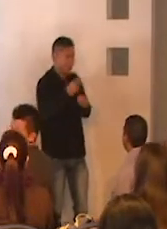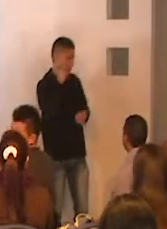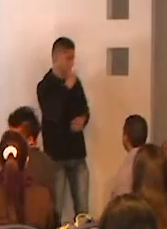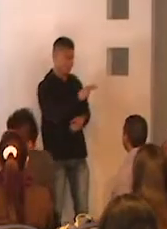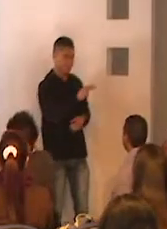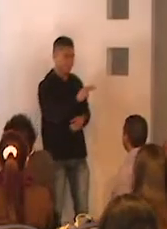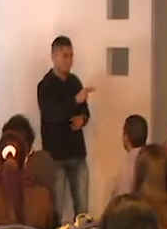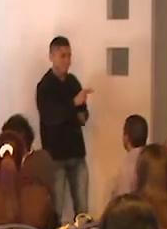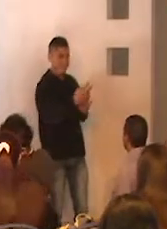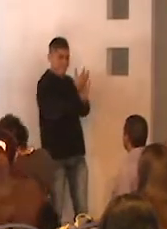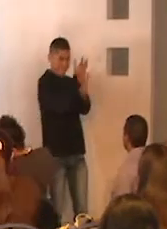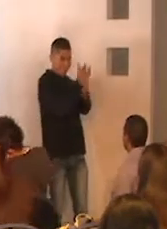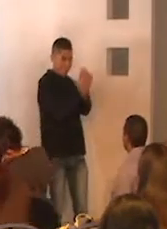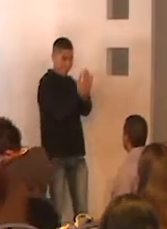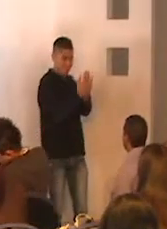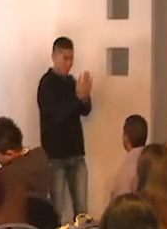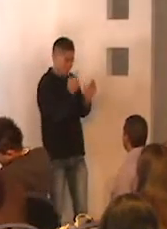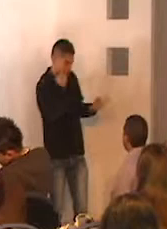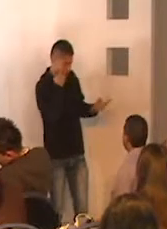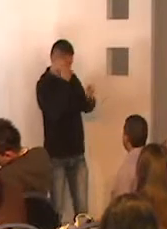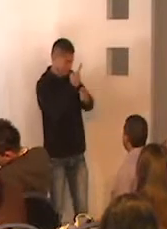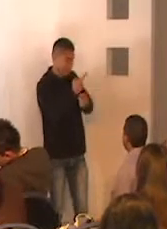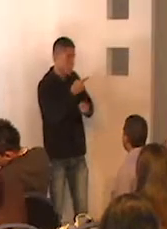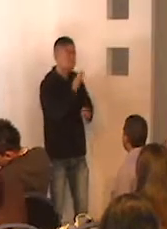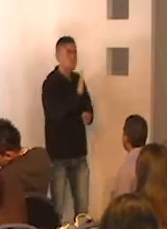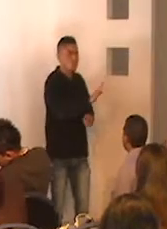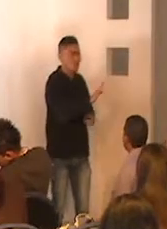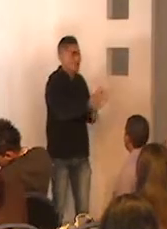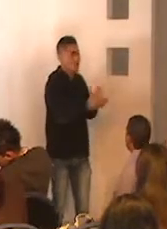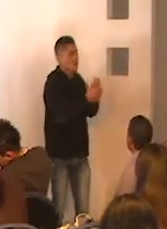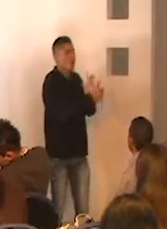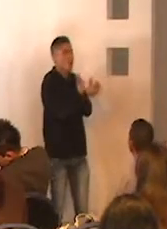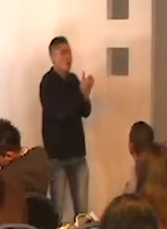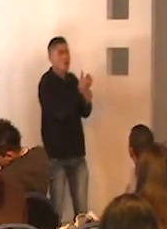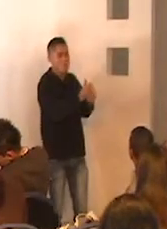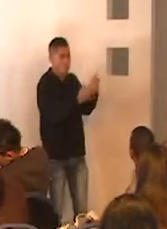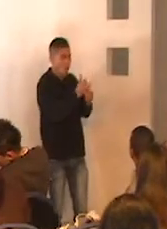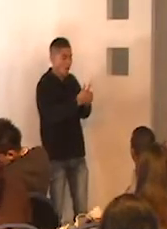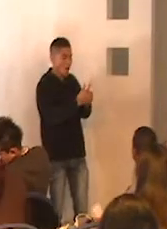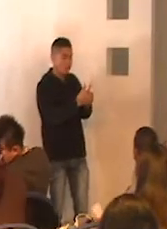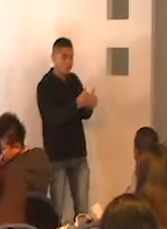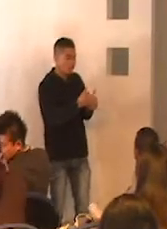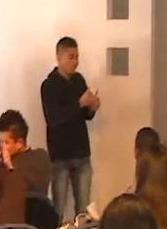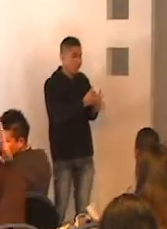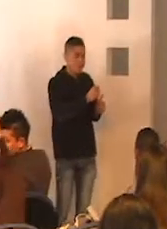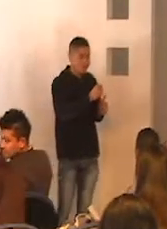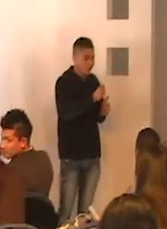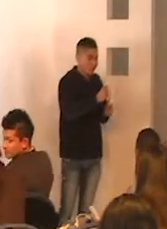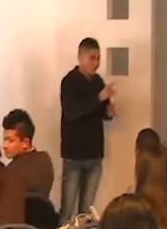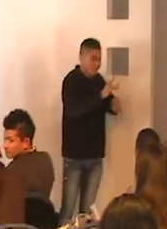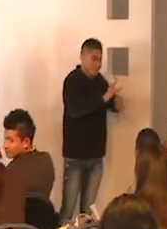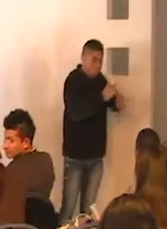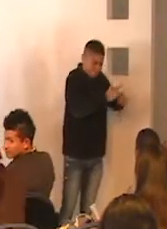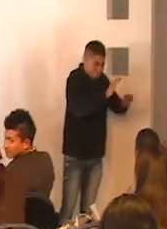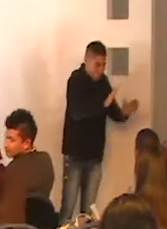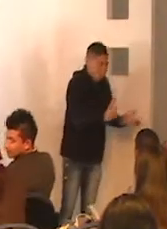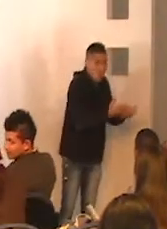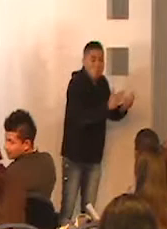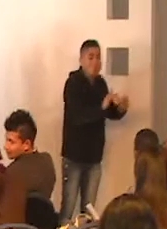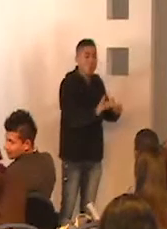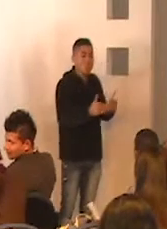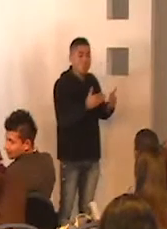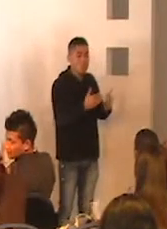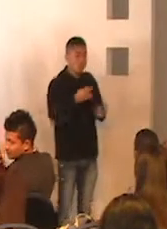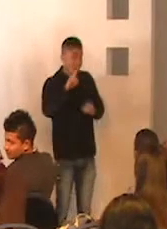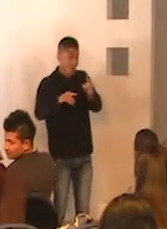llegó, qué habilidades tiene y qué le puede potenciar de lo que viene, de lo que trae. En cambio hay otros maestros que dicen, no,